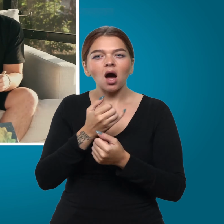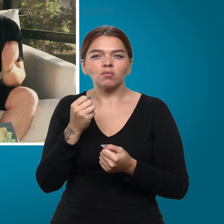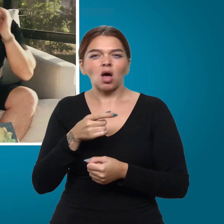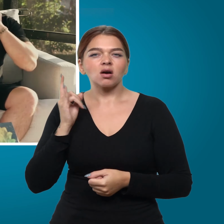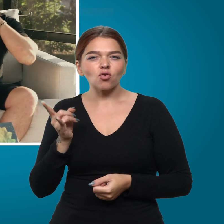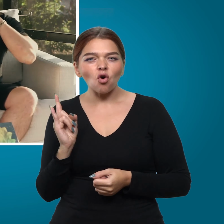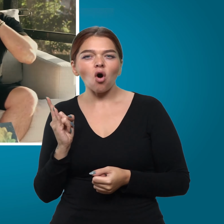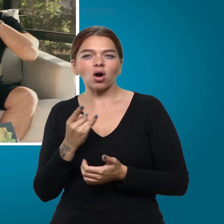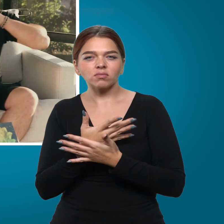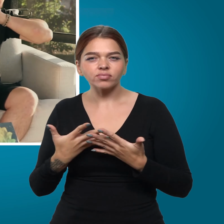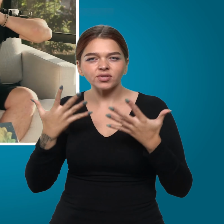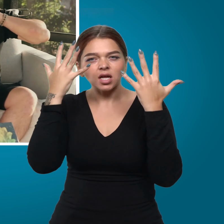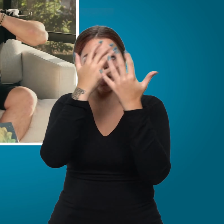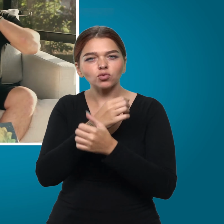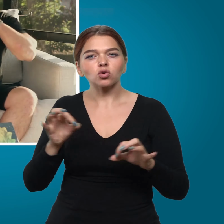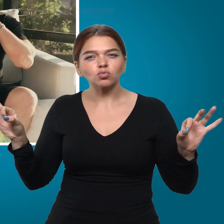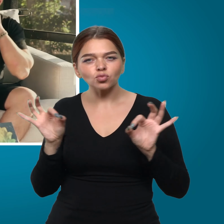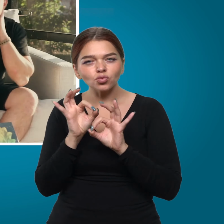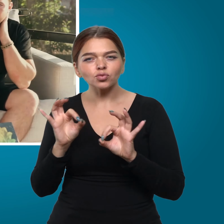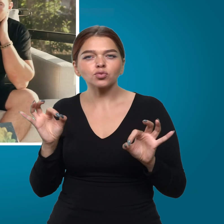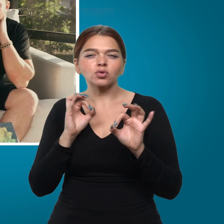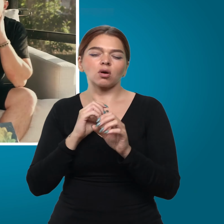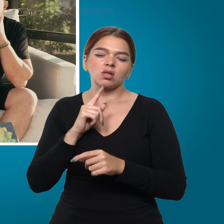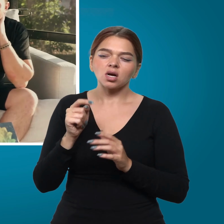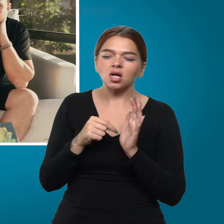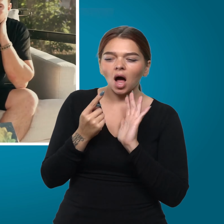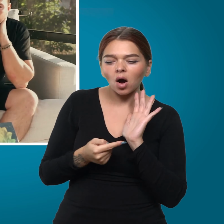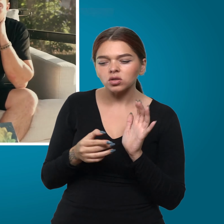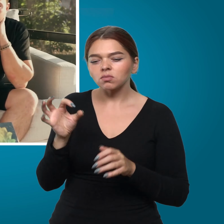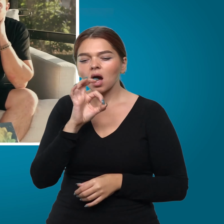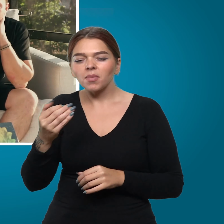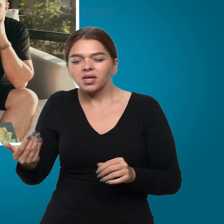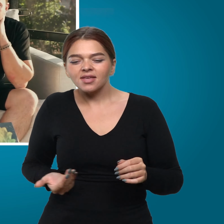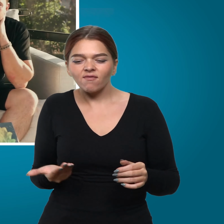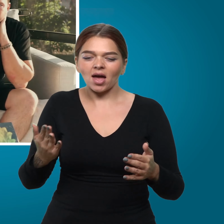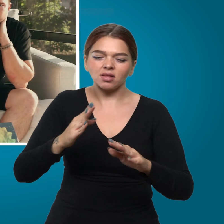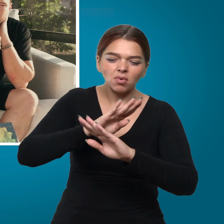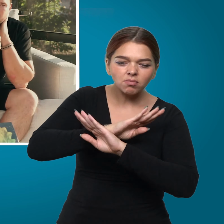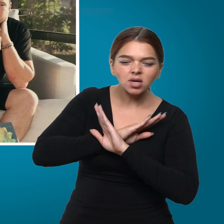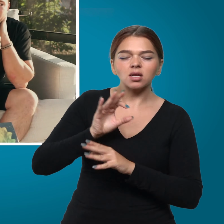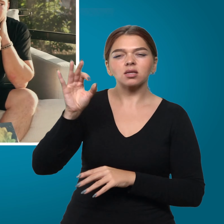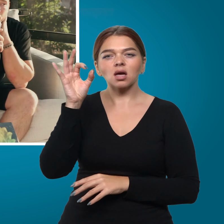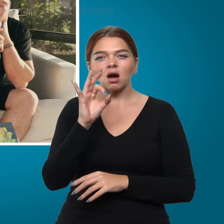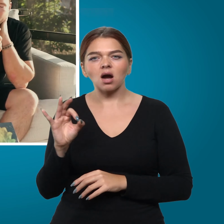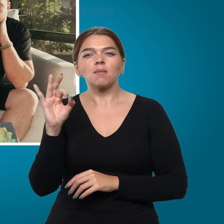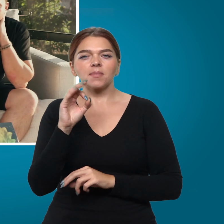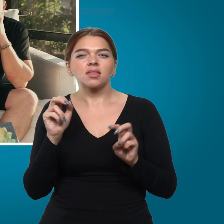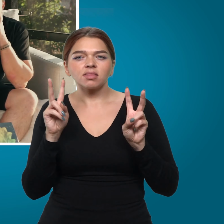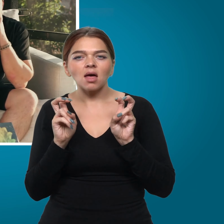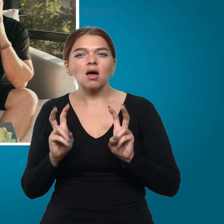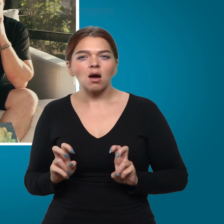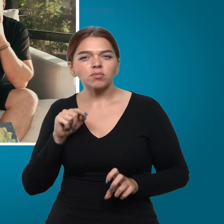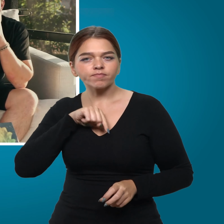kaip pagalvoju, aš irgi apie savo, aišku, juoda apranga, kai buvau pats paauglys, tai pas mane tikrai dar tada MP3 nešiodomis, nes Spotify'ų turėjom,